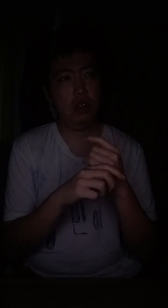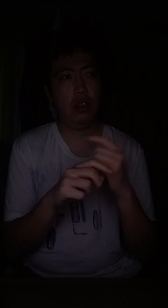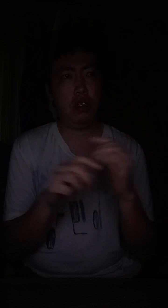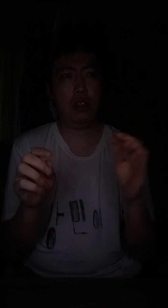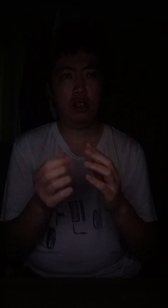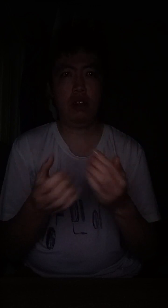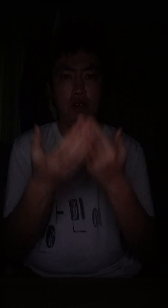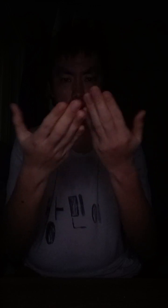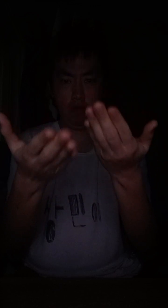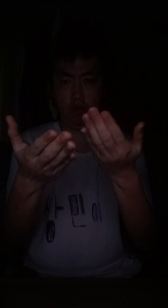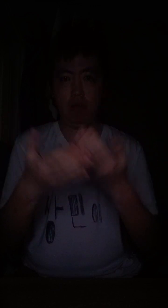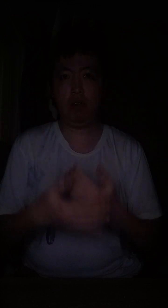장진철